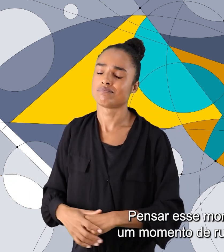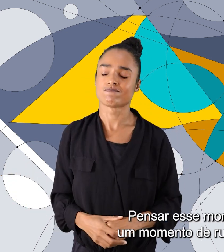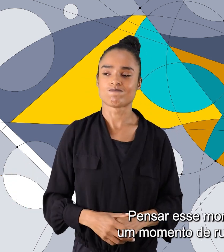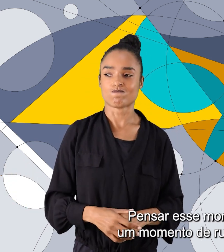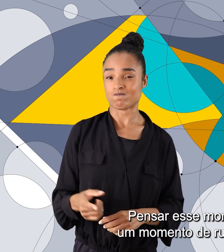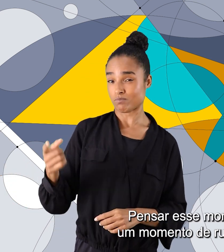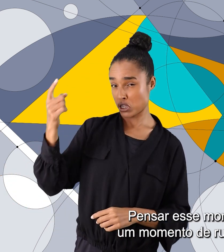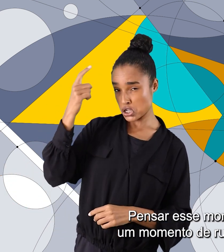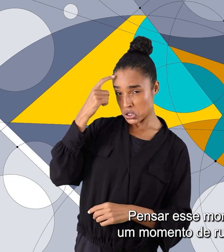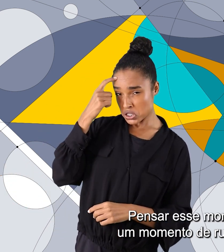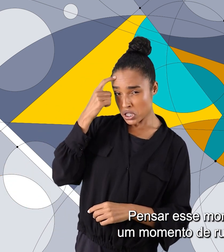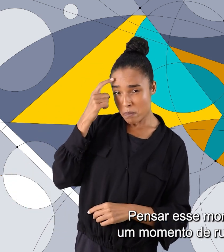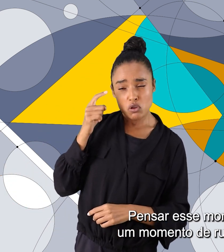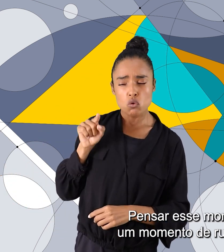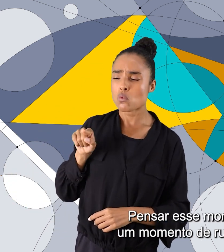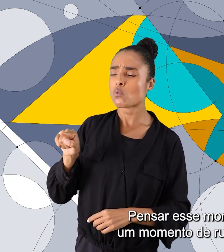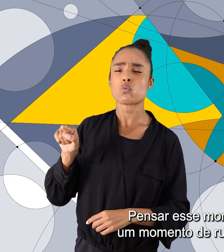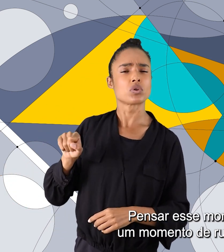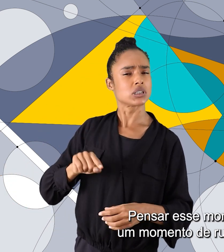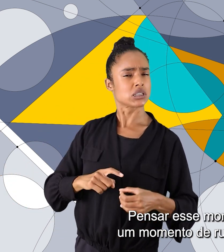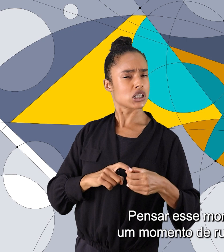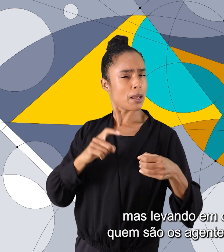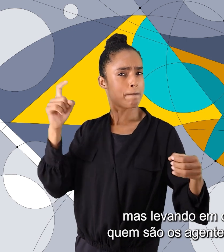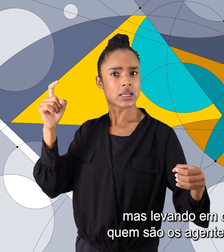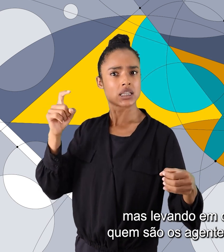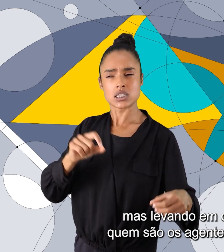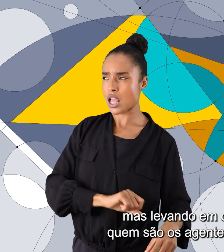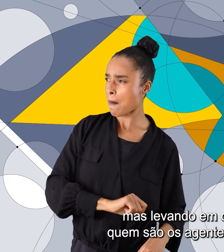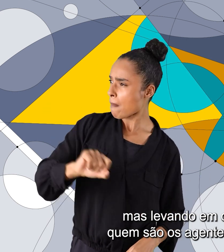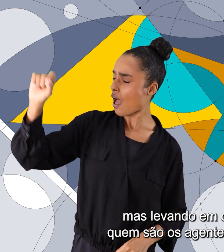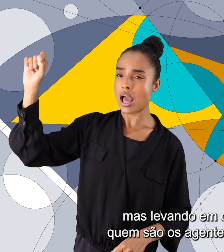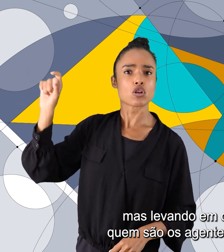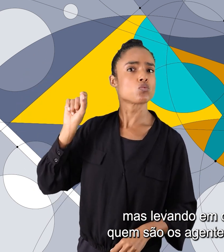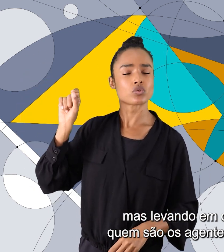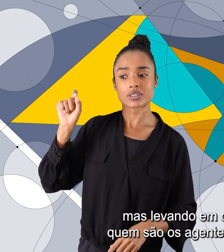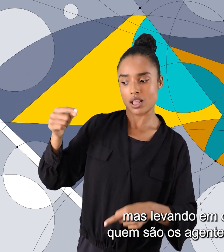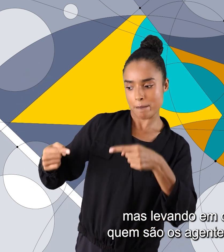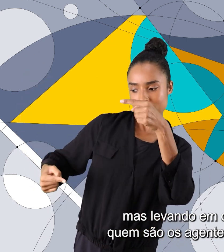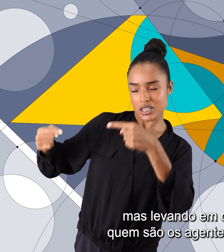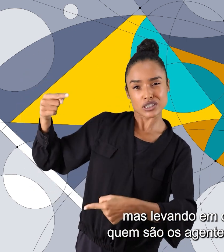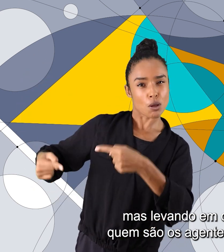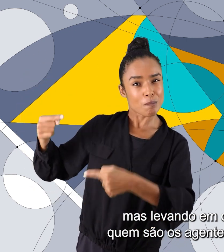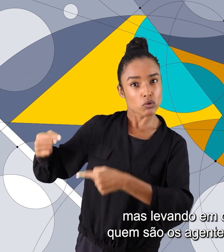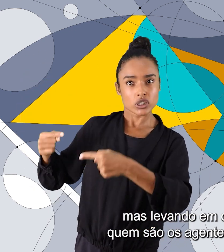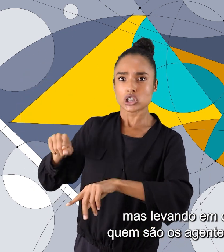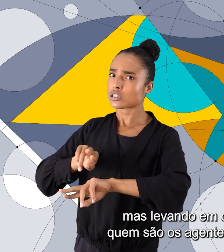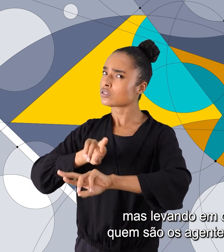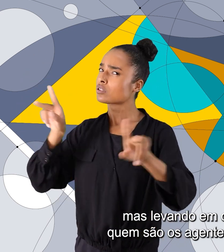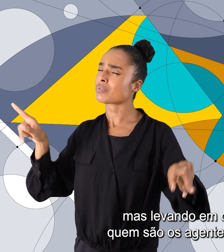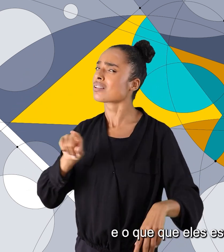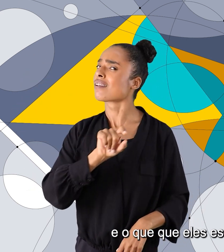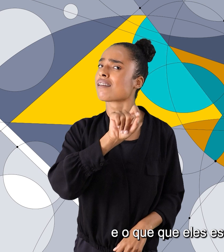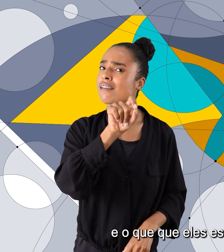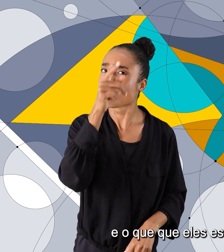Pensar esse momento como um momento de ruptura política, mas levando em consideração quem são os agentes dessa